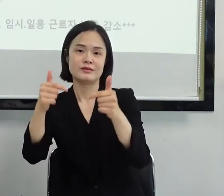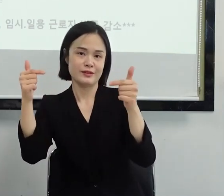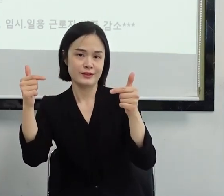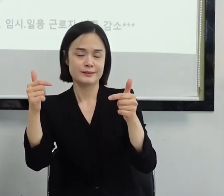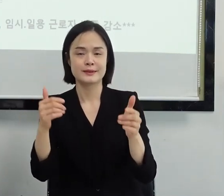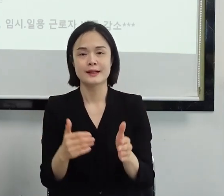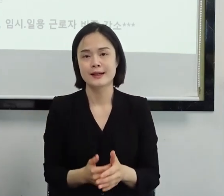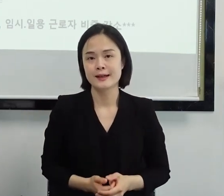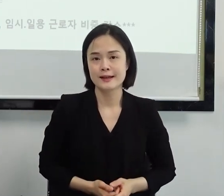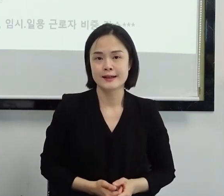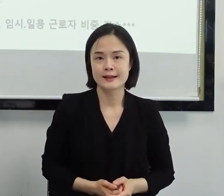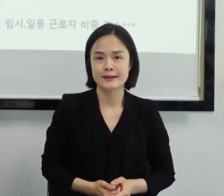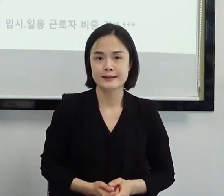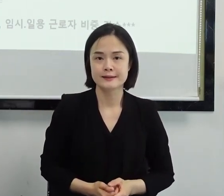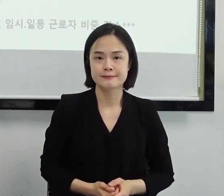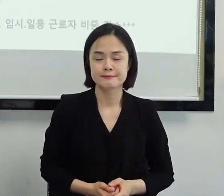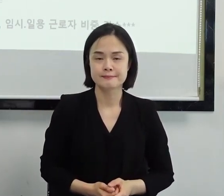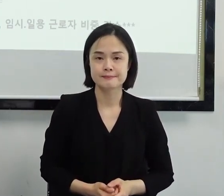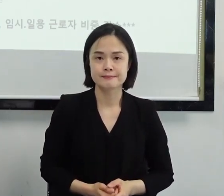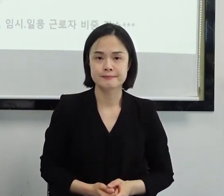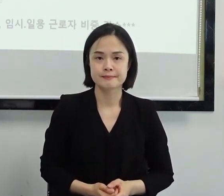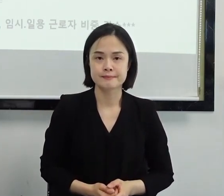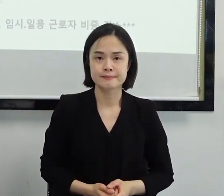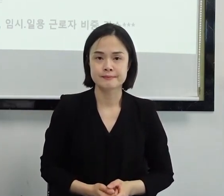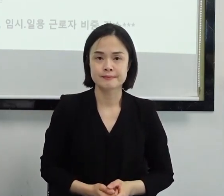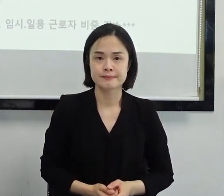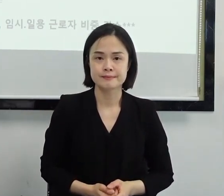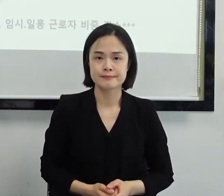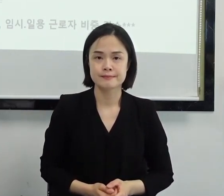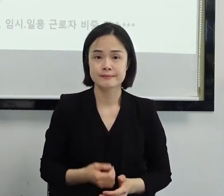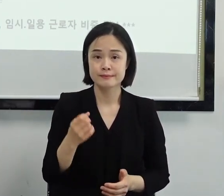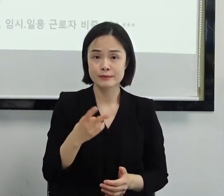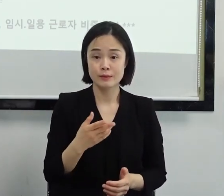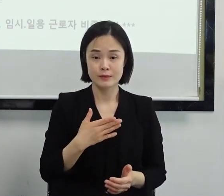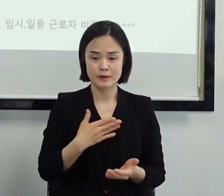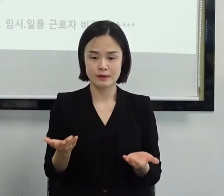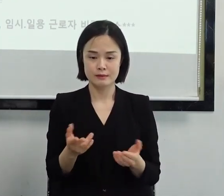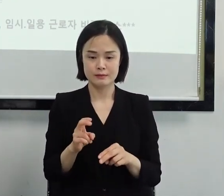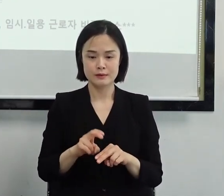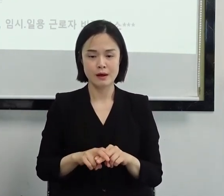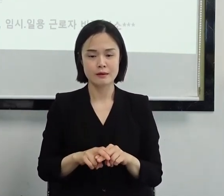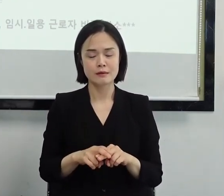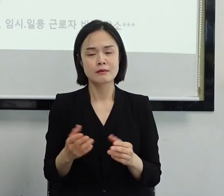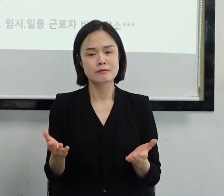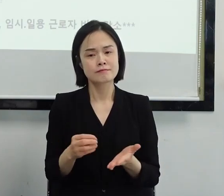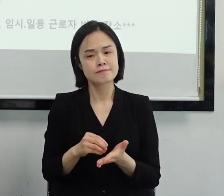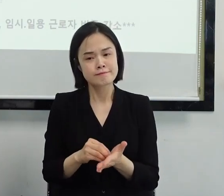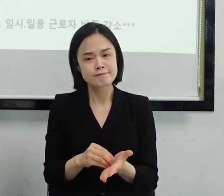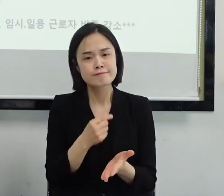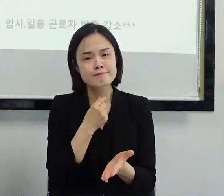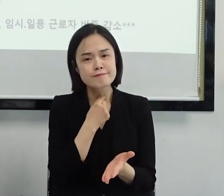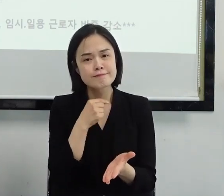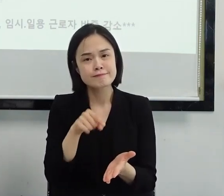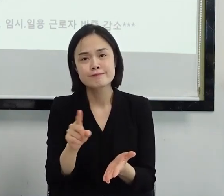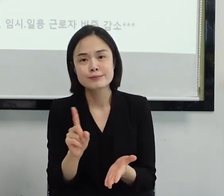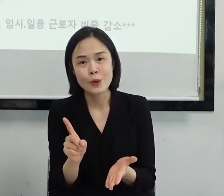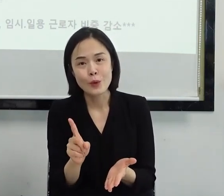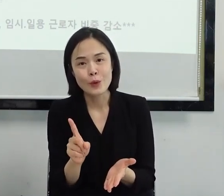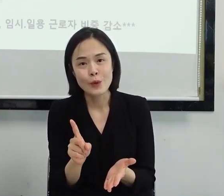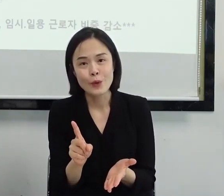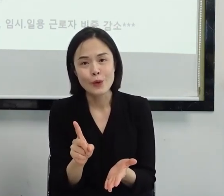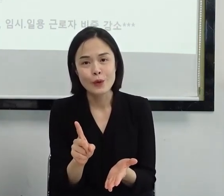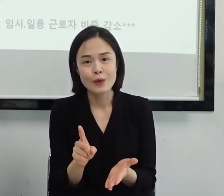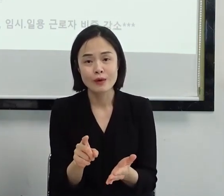그 다음에 이제 어떤 일자리를 내가 갖고 싶어 하냐 그러면 대부분이 이제